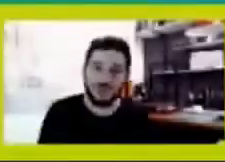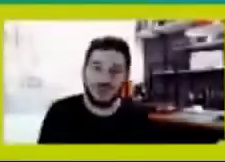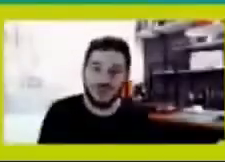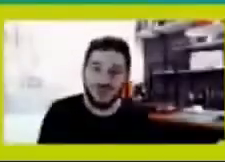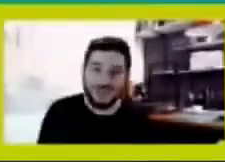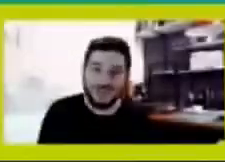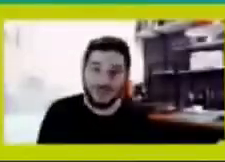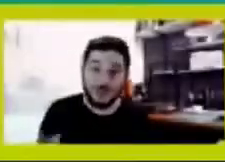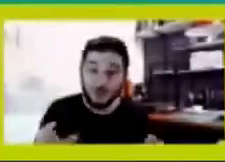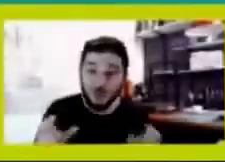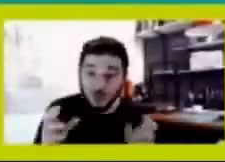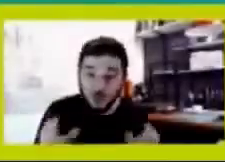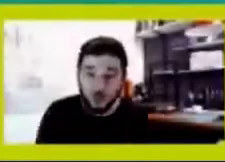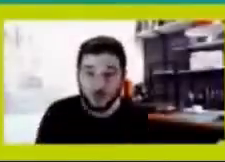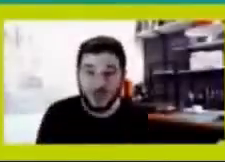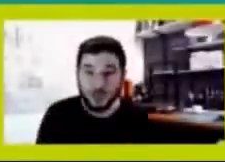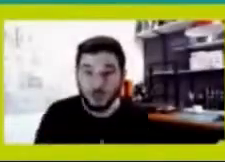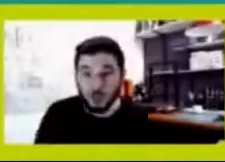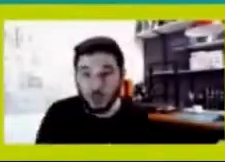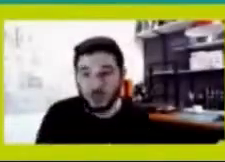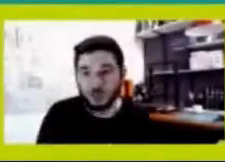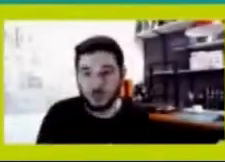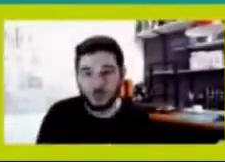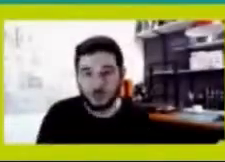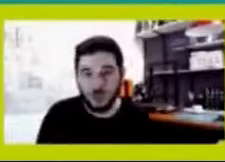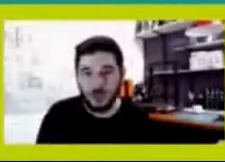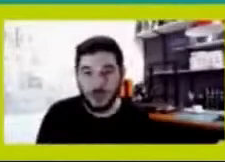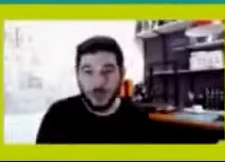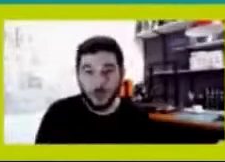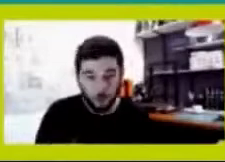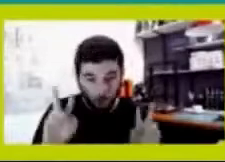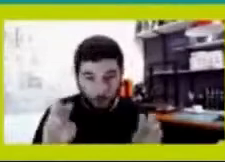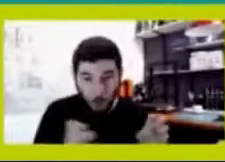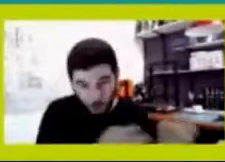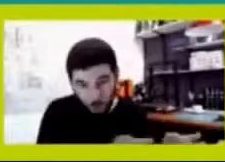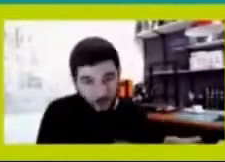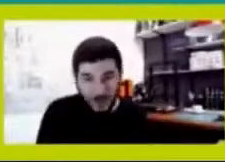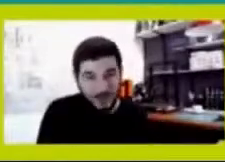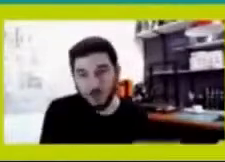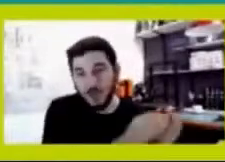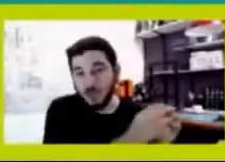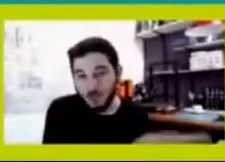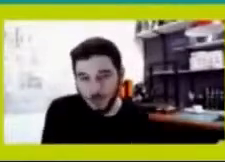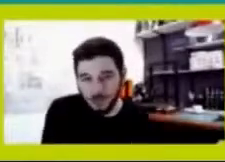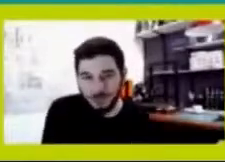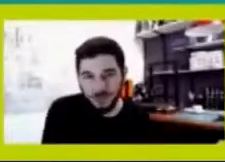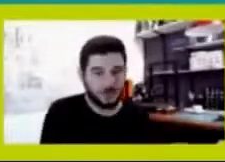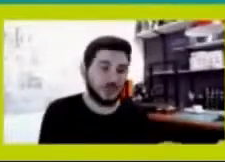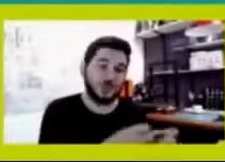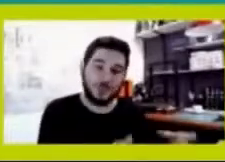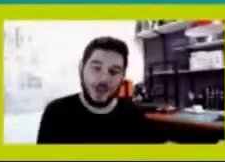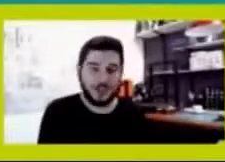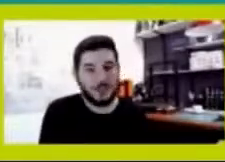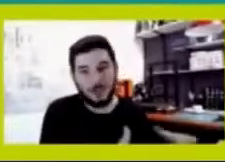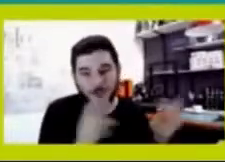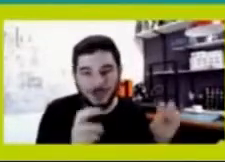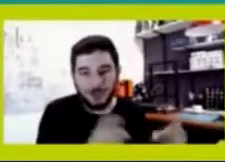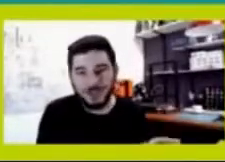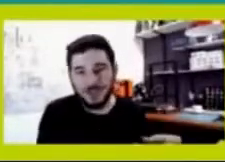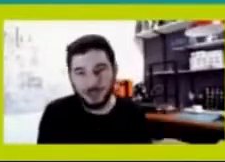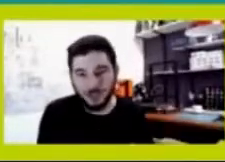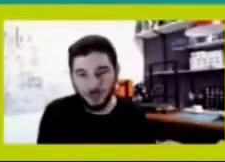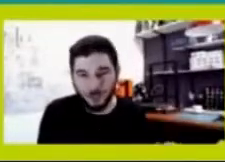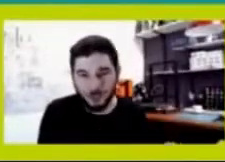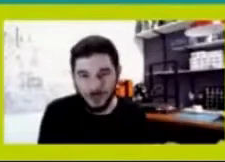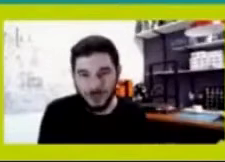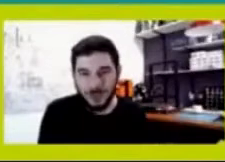é exatamente isso, certo? E isso funciona porque tudo é número, né? O bolo, no caso, é número. Se você tem uma imagem,